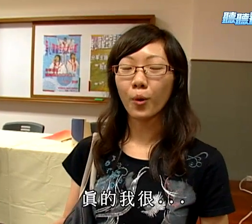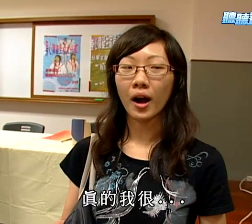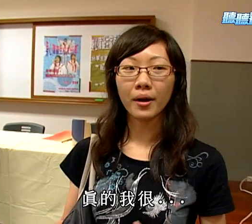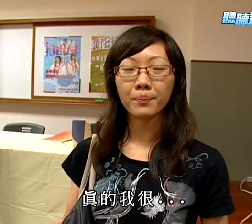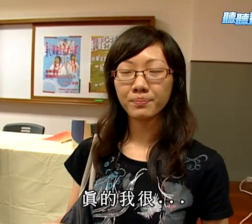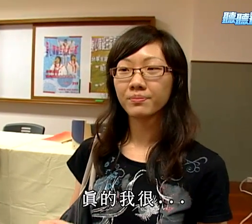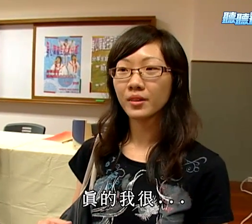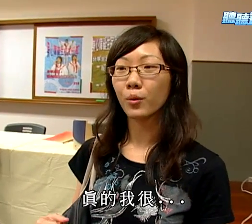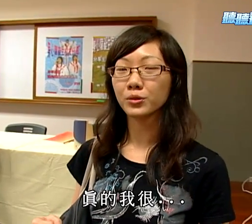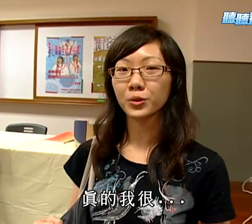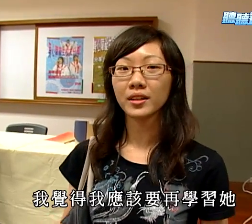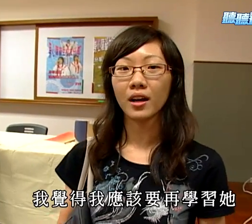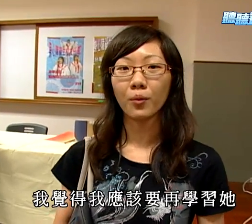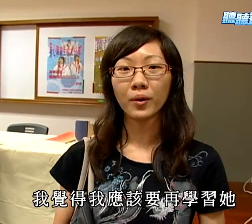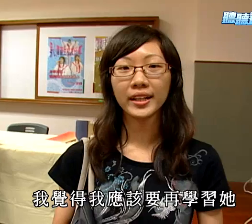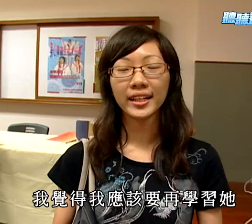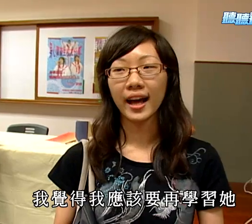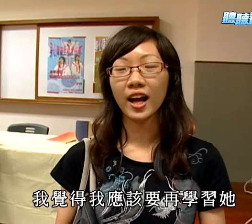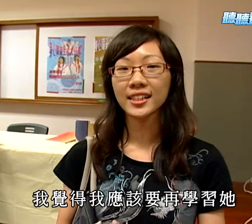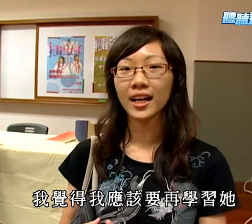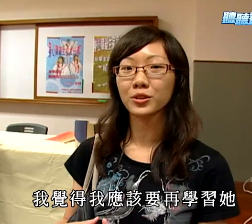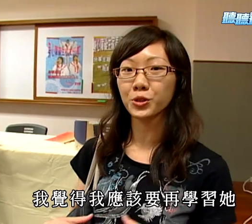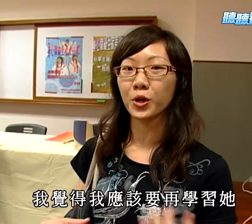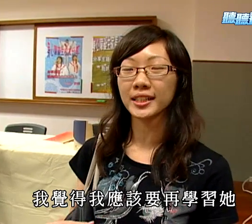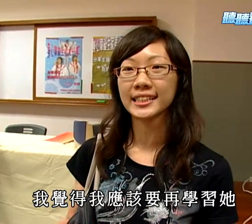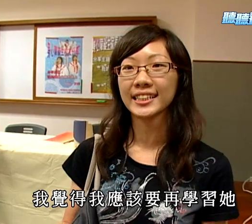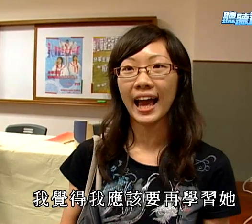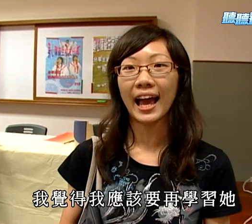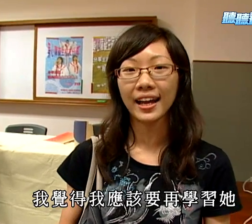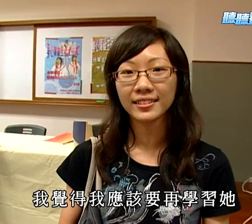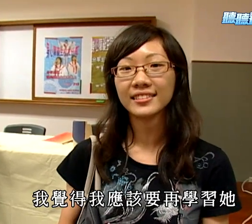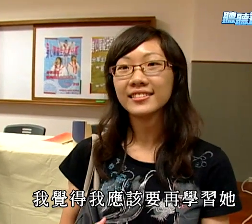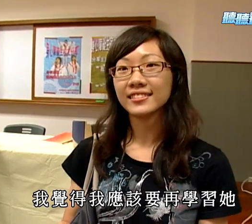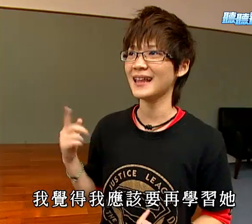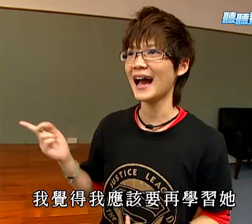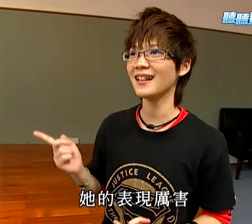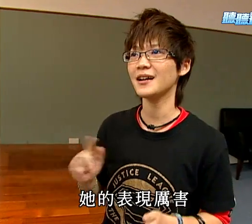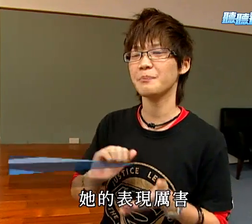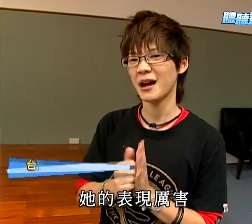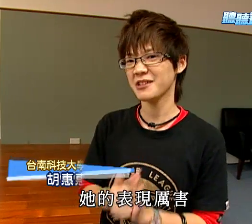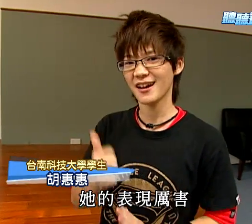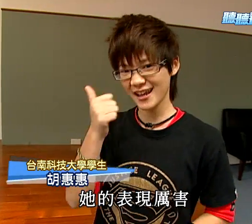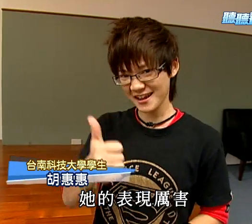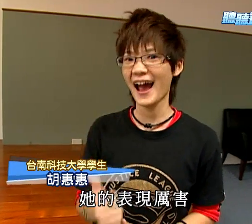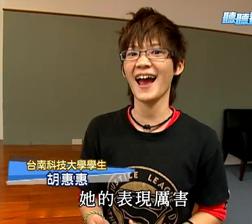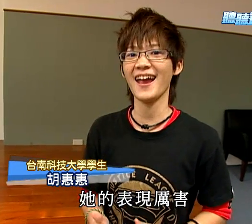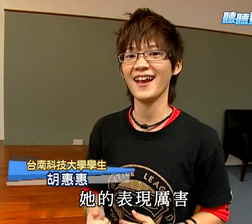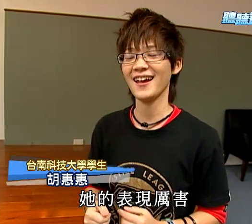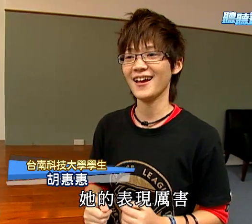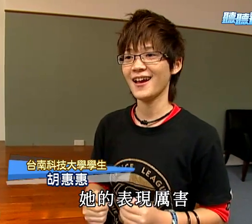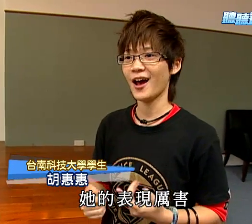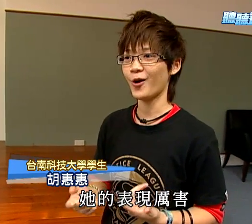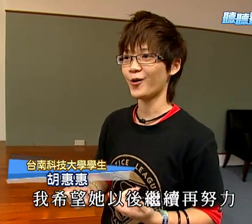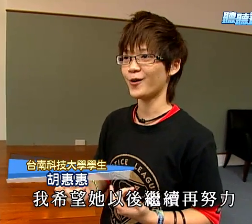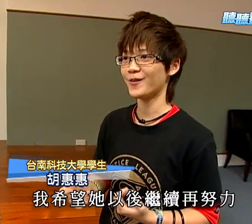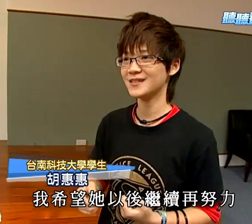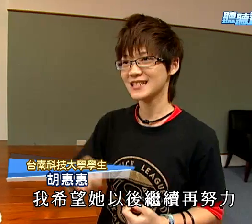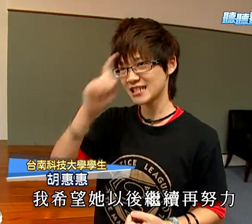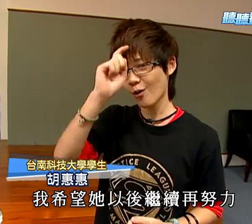很。我觉得我一刚刚在学习他， 他的表现厉害，我喜欢